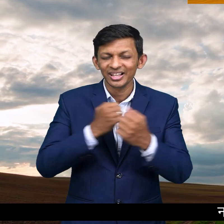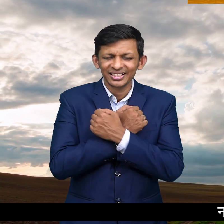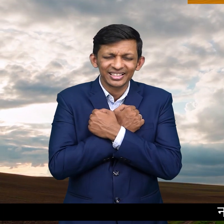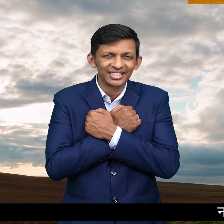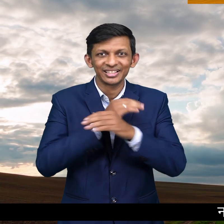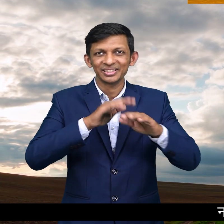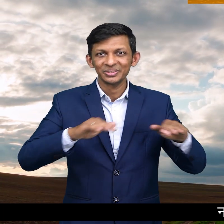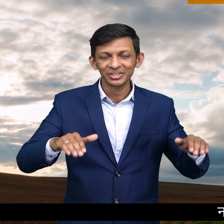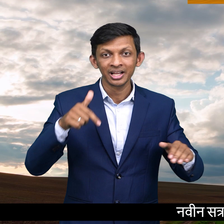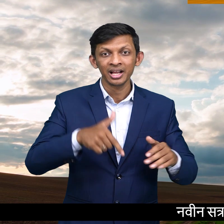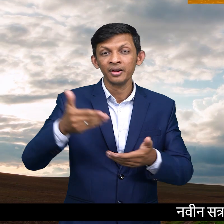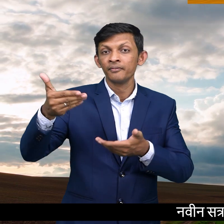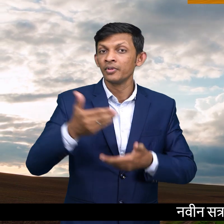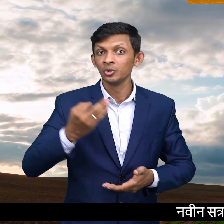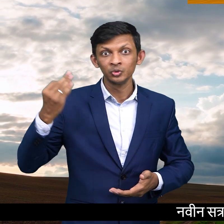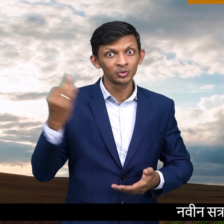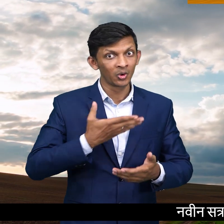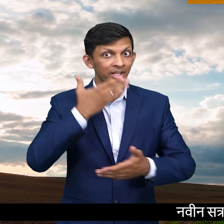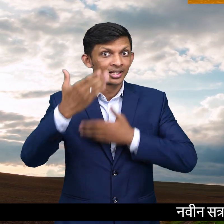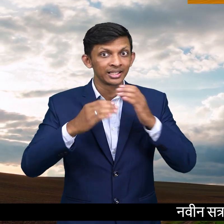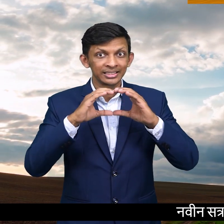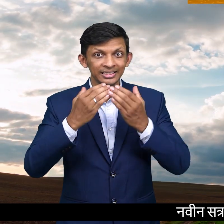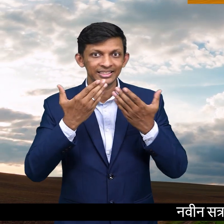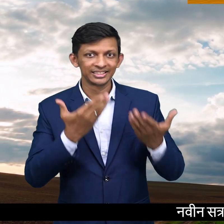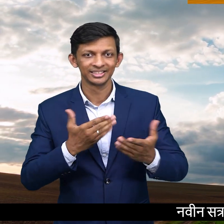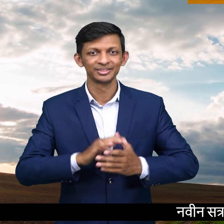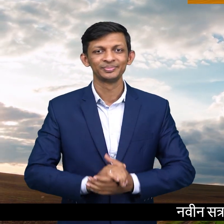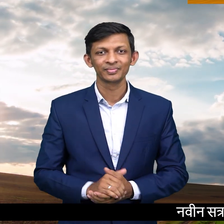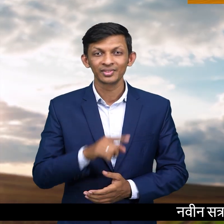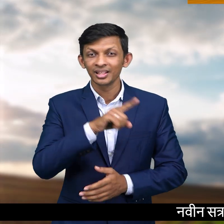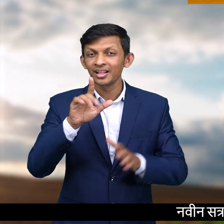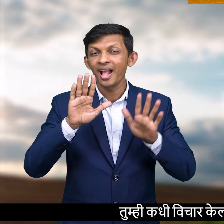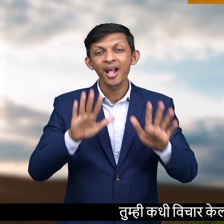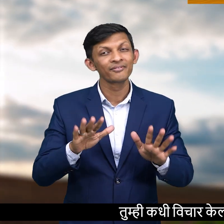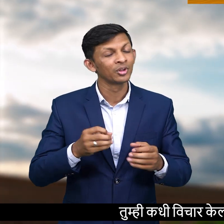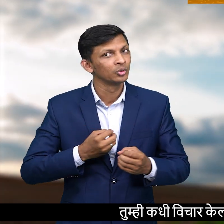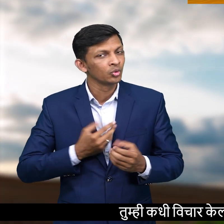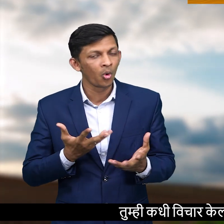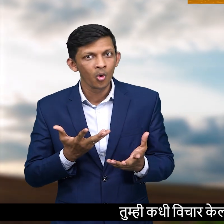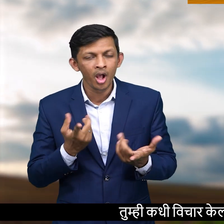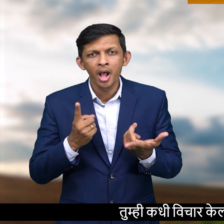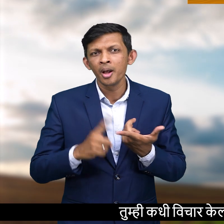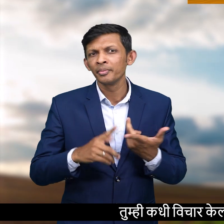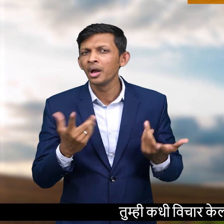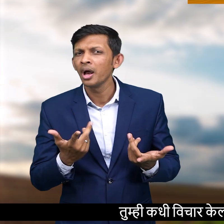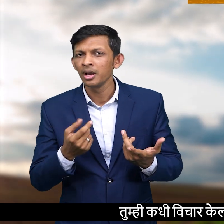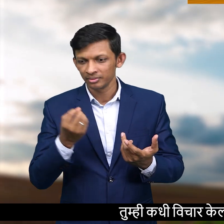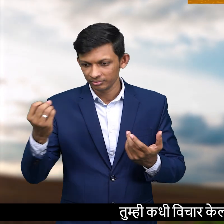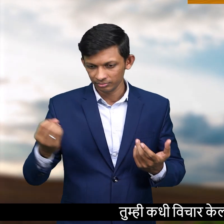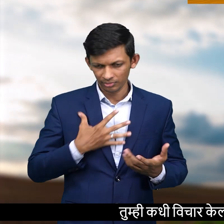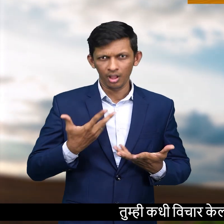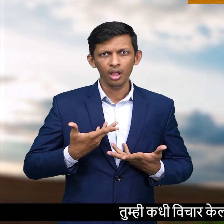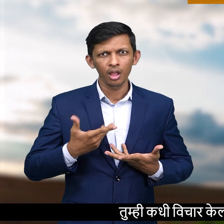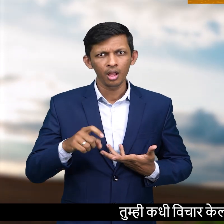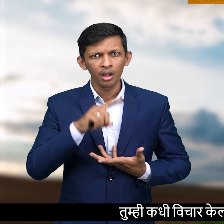नमस्कार विद्यार्थ्यांनो, नवीन सत्रात पुन्हा आपले स्वागत आहे. तुम्ही कधी विचार केला आहे का